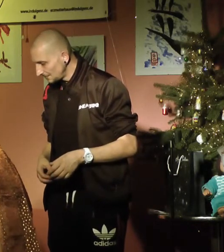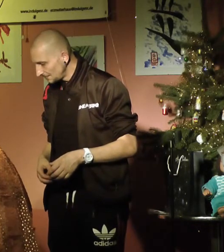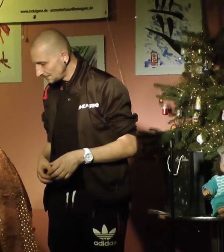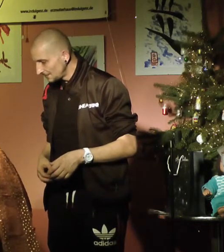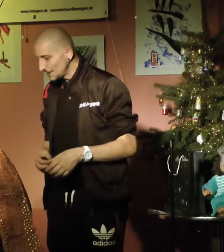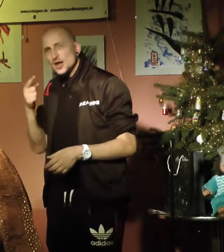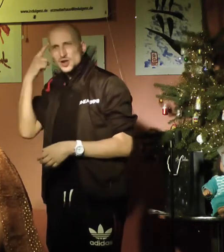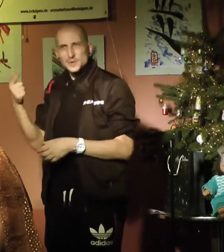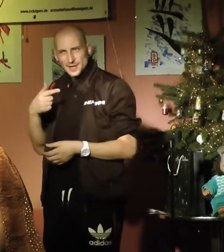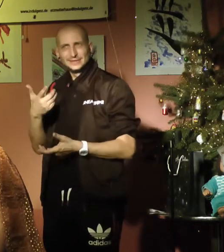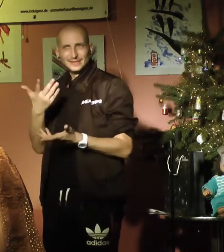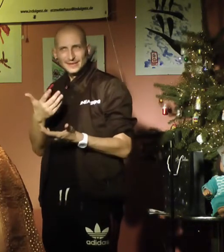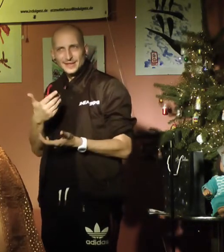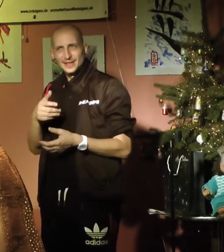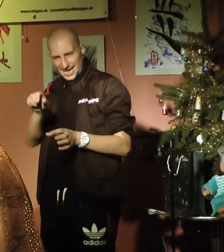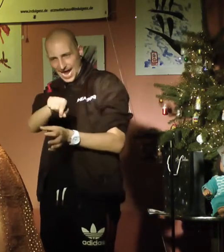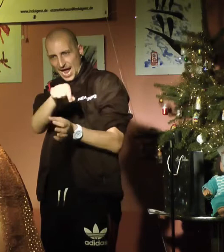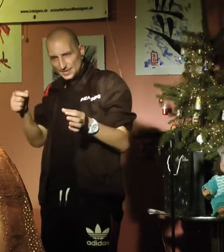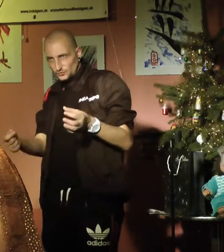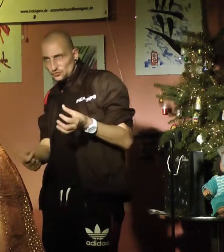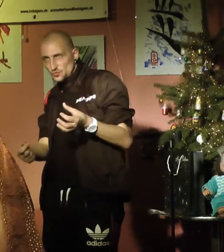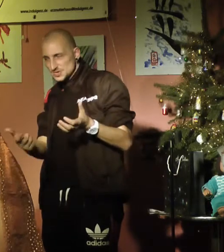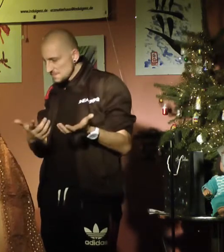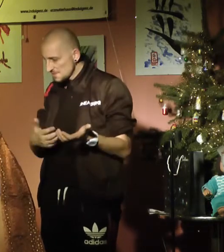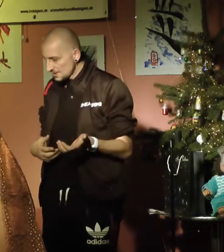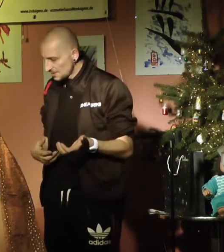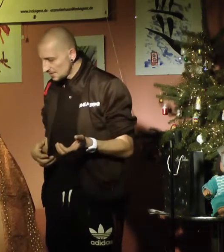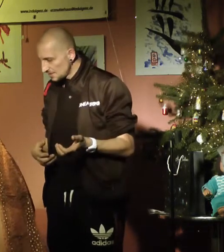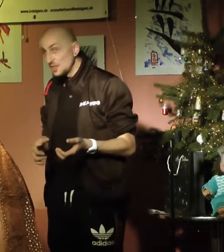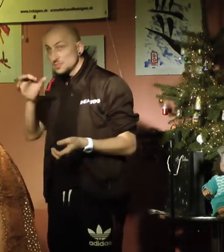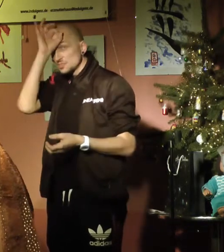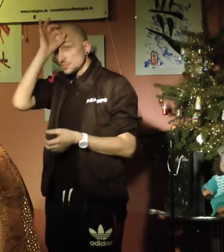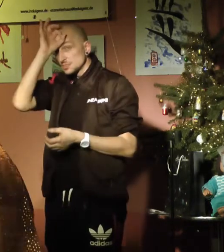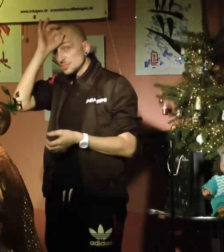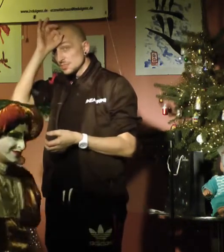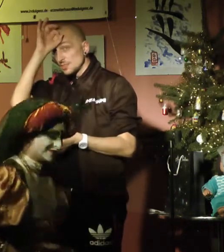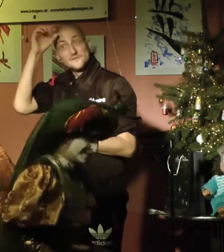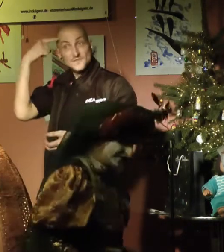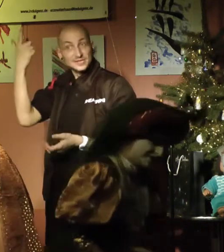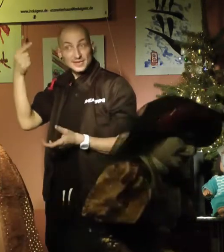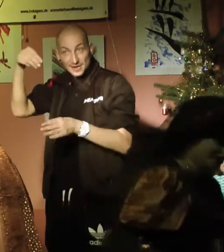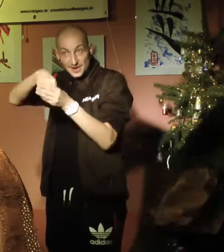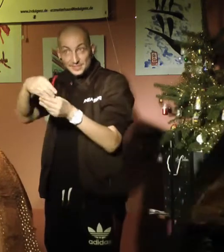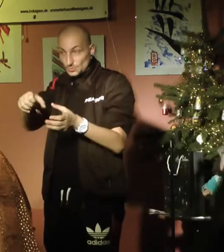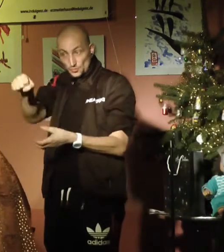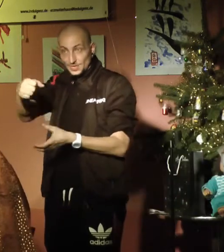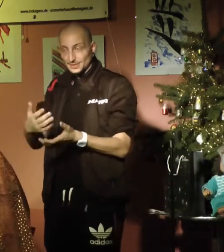Ja, ich glaube, da muss man irgendwo noch einen Reißverschluss oder so aufmachen. Ich habe keine Ahnung. Ich weiß ja mal selber gar nicht, was da drin